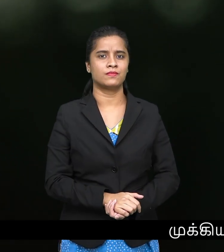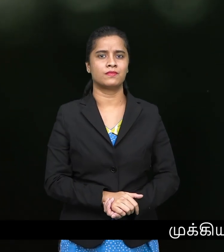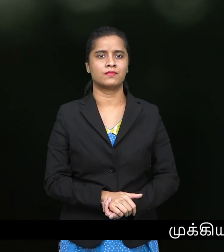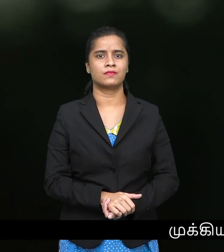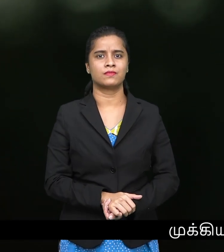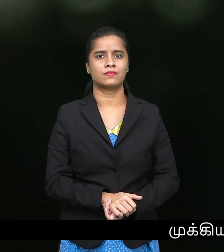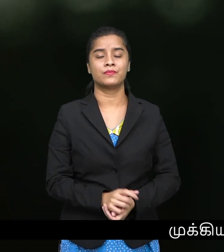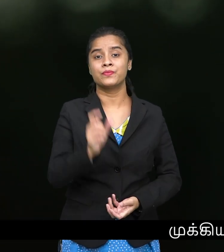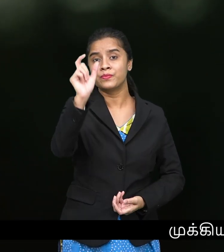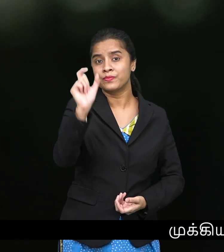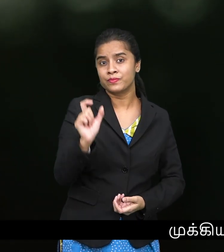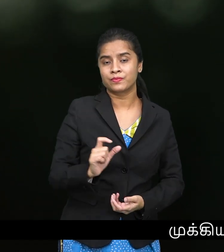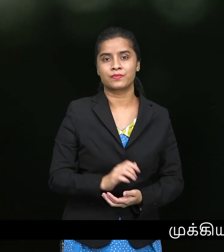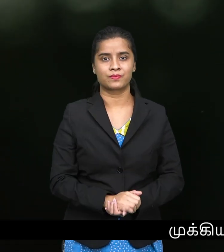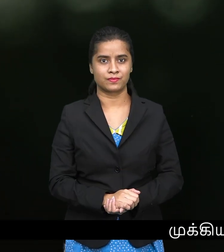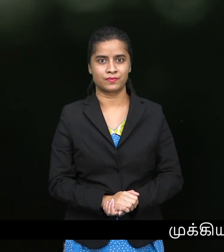முக்கிய வார்த்தைகள்: